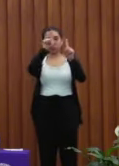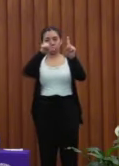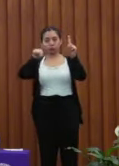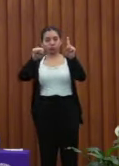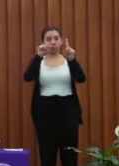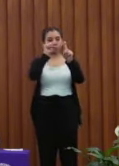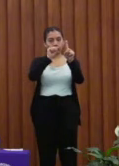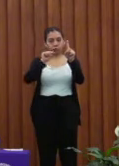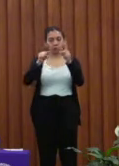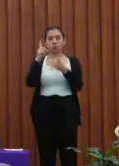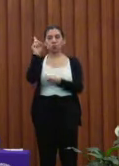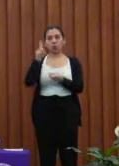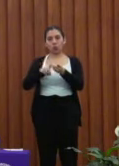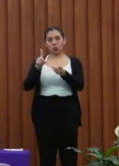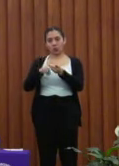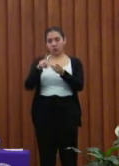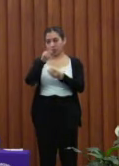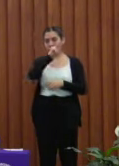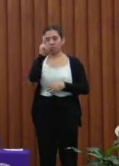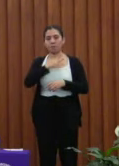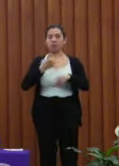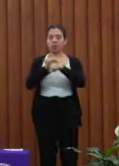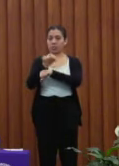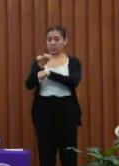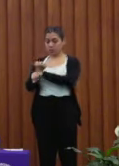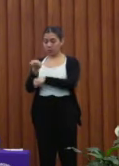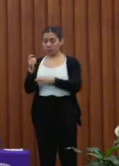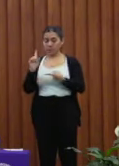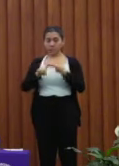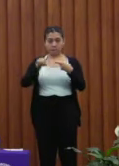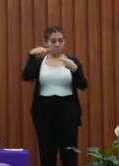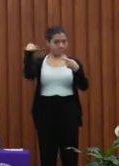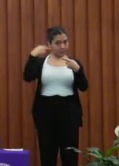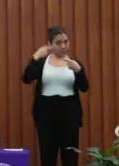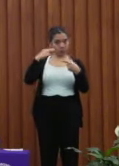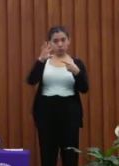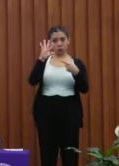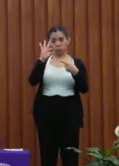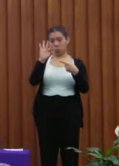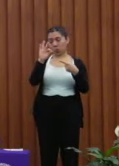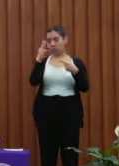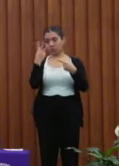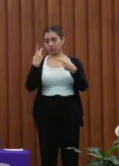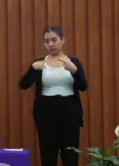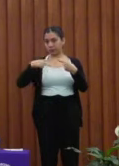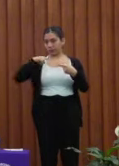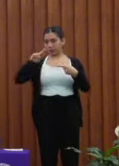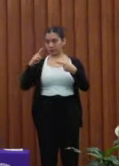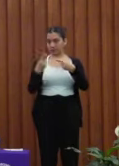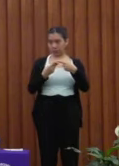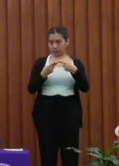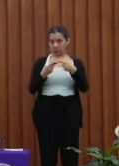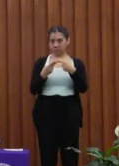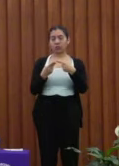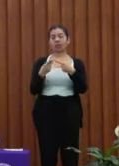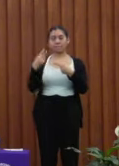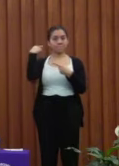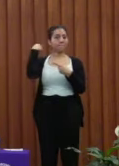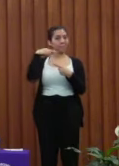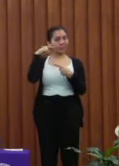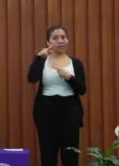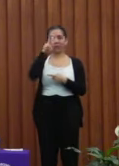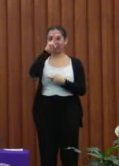los principales estados afectados son Veracruz, con 43 casos. Veracruz ha mantenido el liderazgo, digamos,